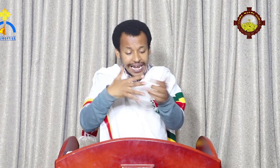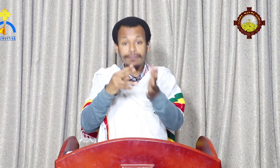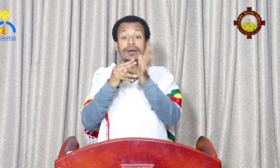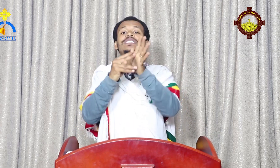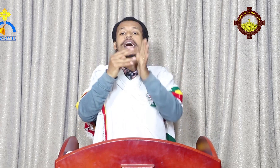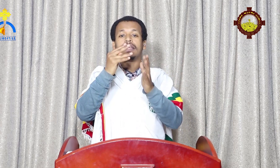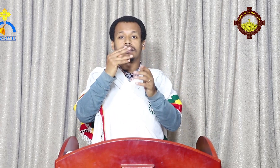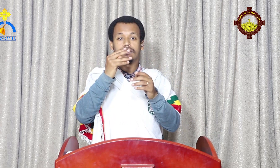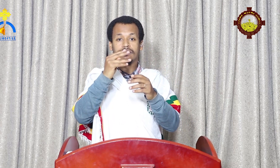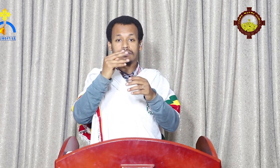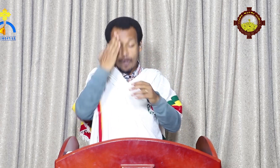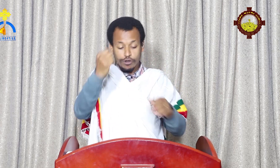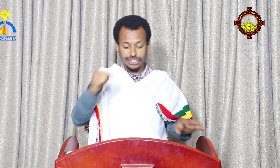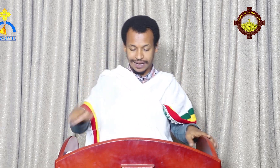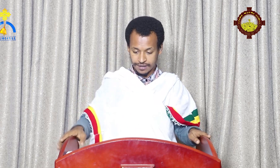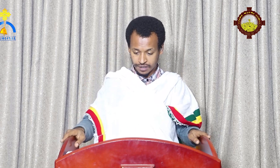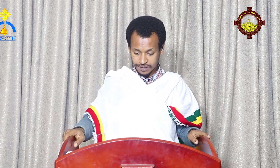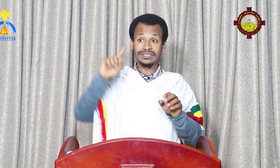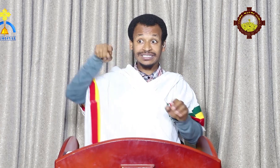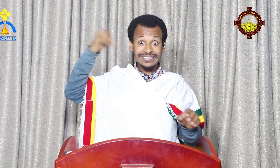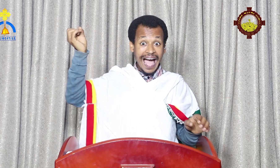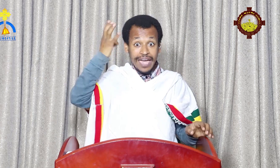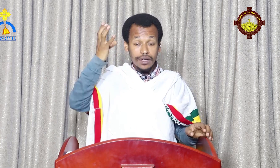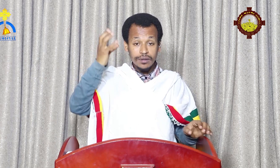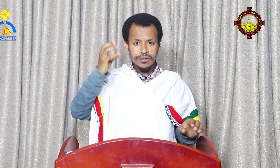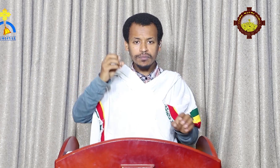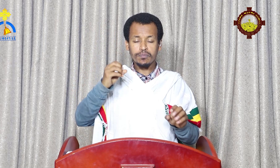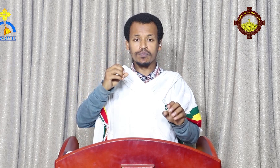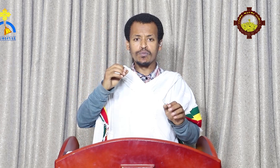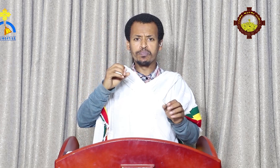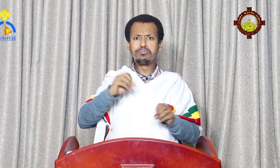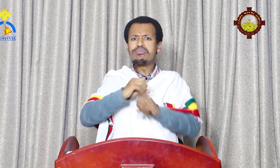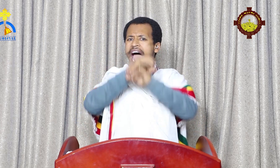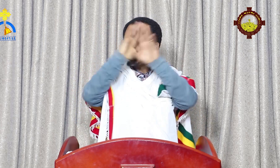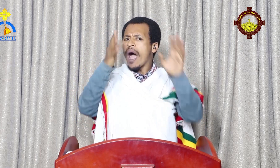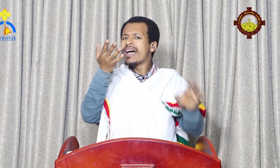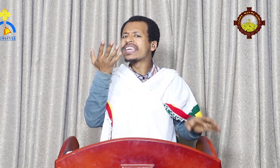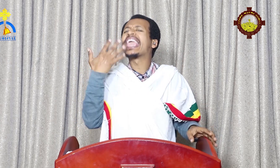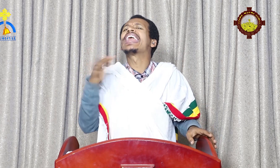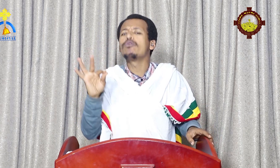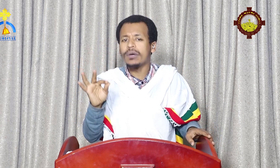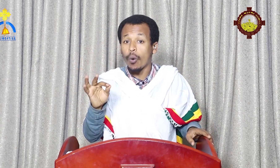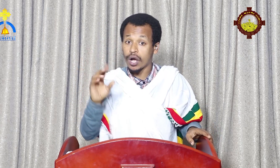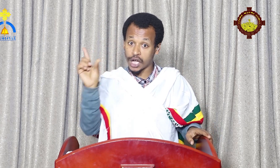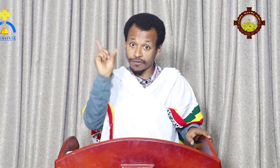ቀላል በምሳሌ ማወቅ ይቻላል። ፀሐይ ብርሃኗ ከየት ነው የሚመጣው?